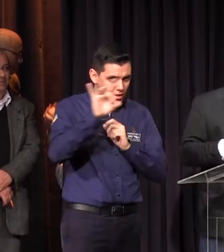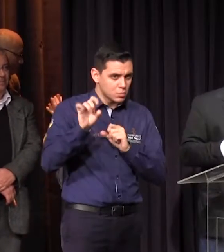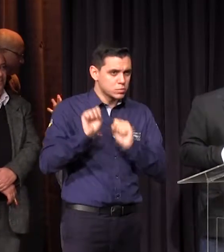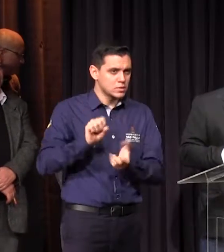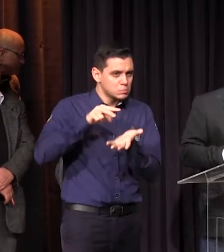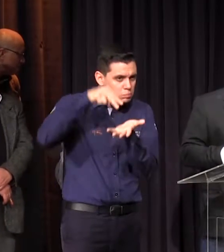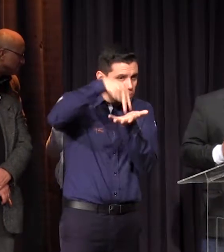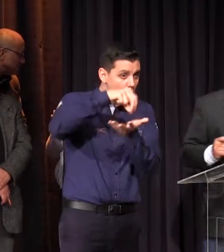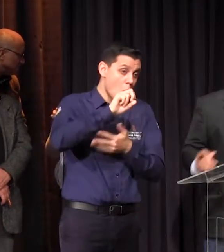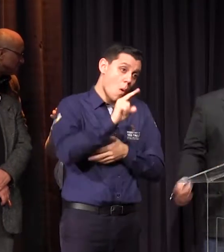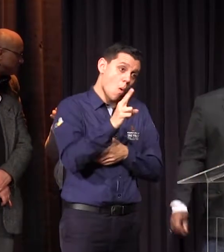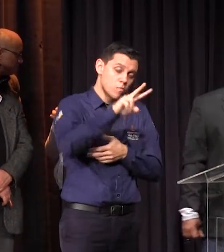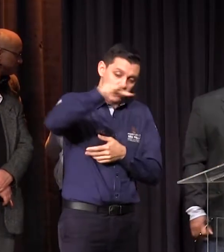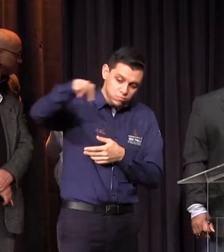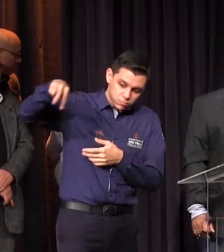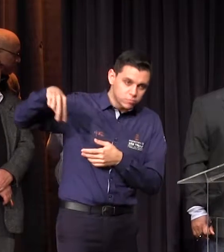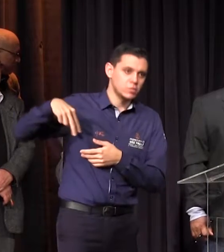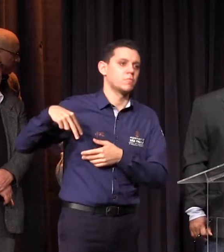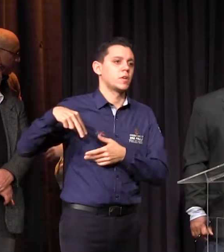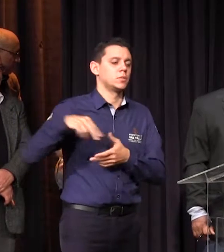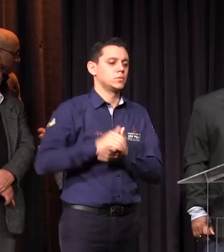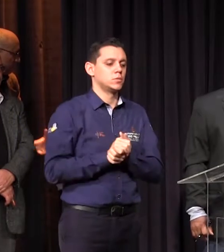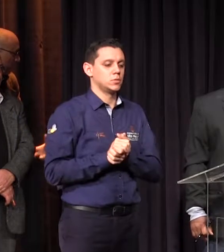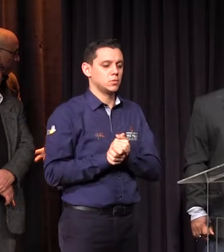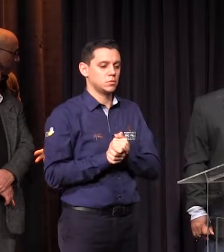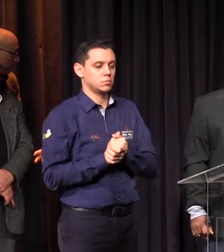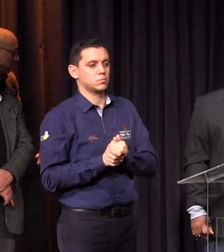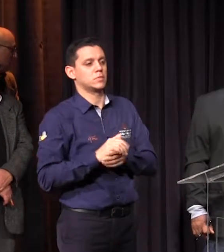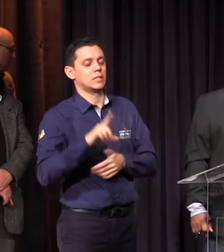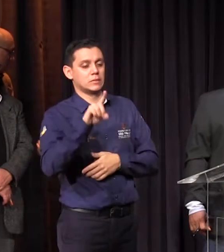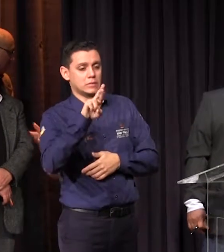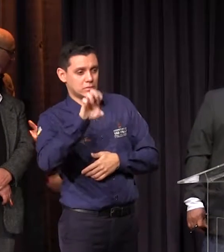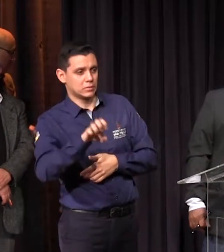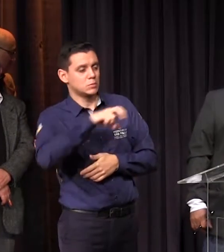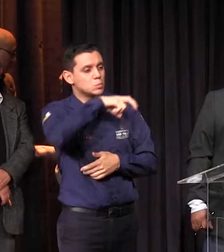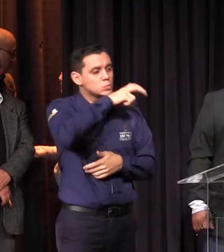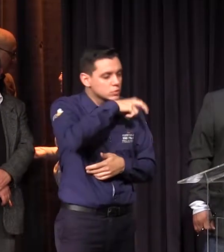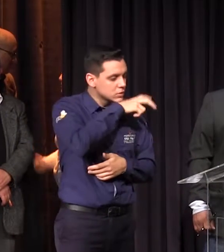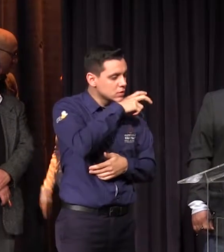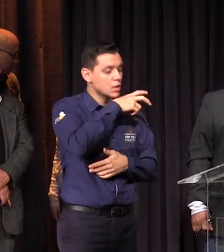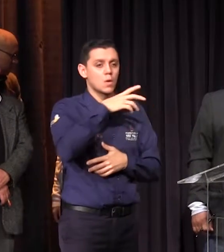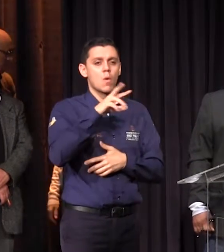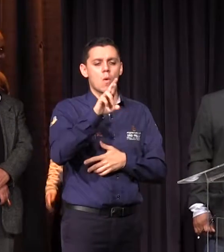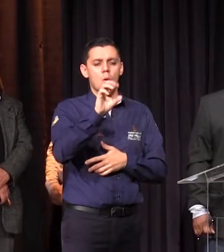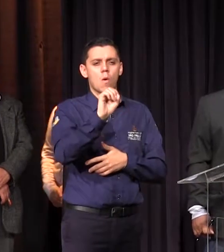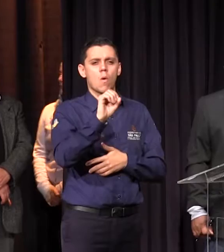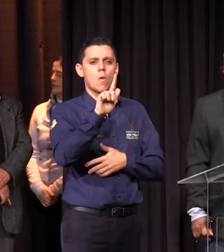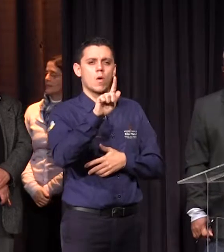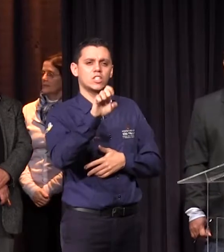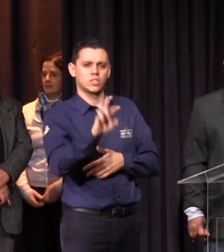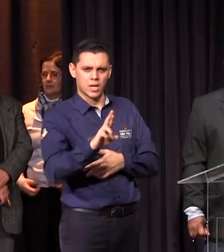ver à frente pela diretoria do butantã roger está presente